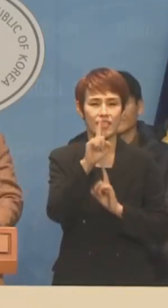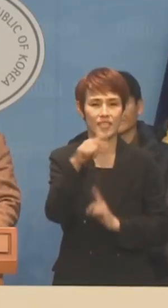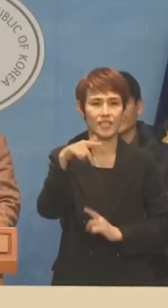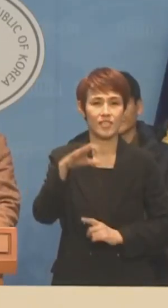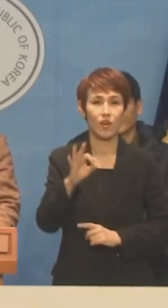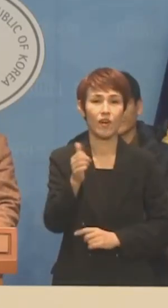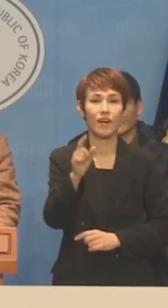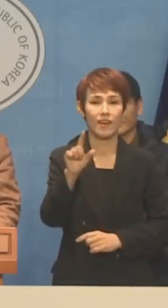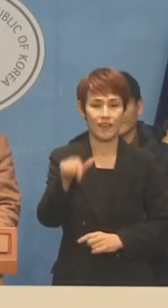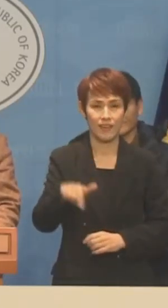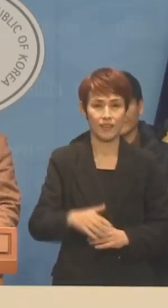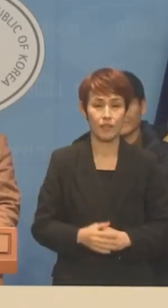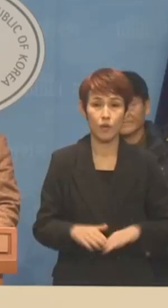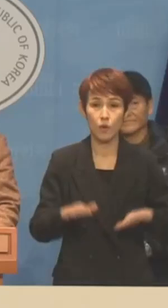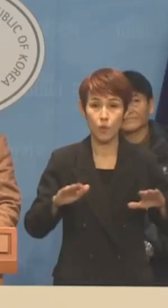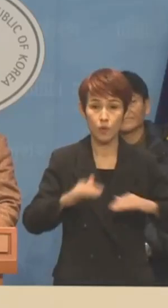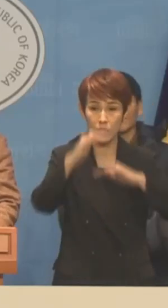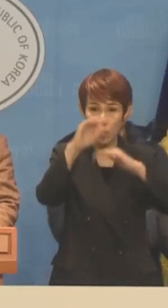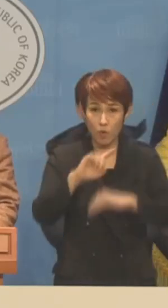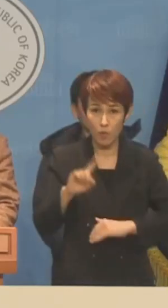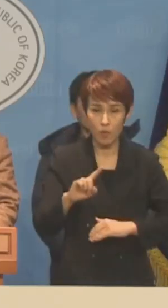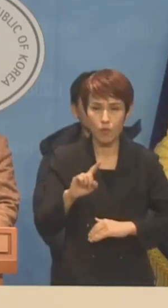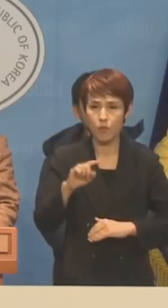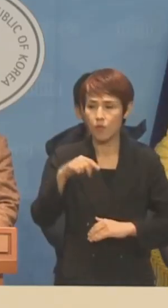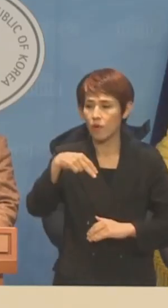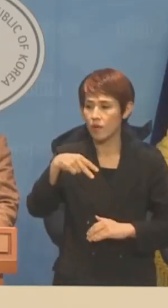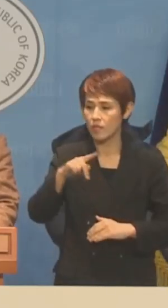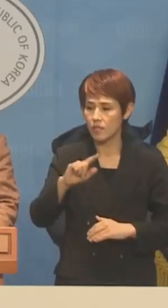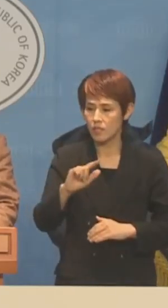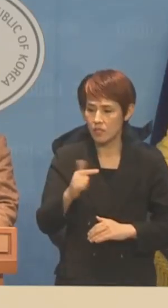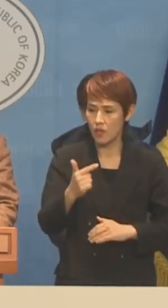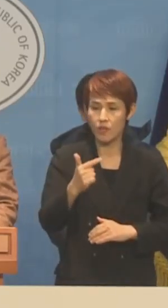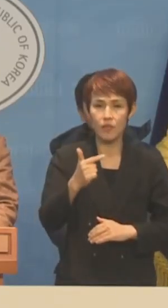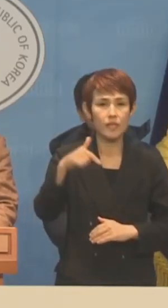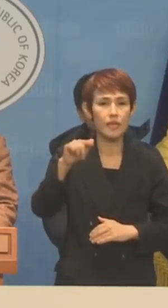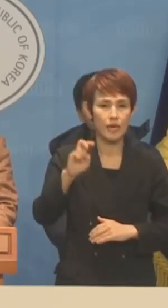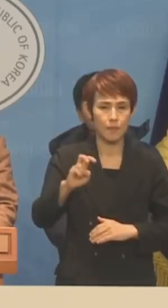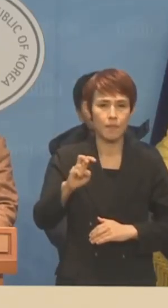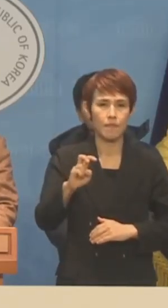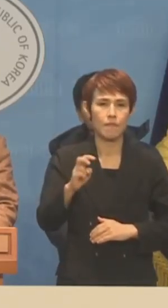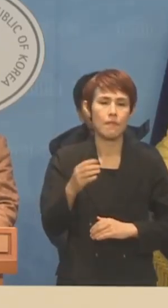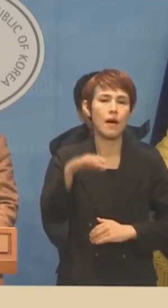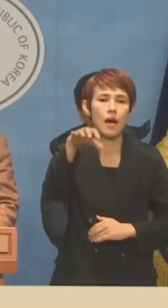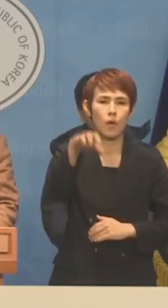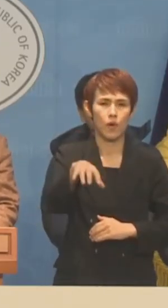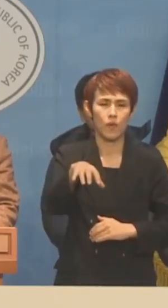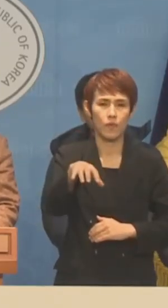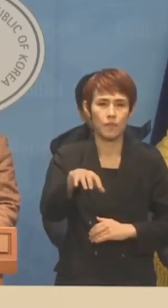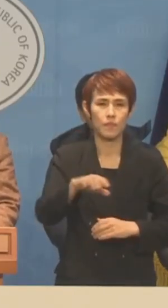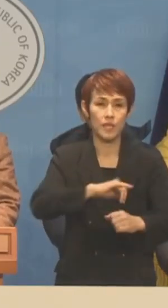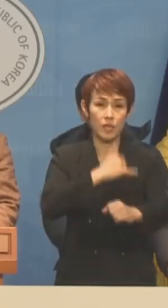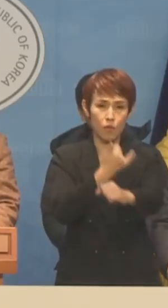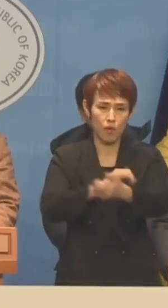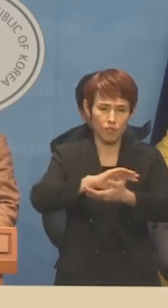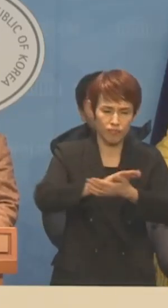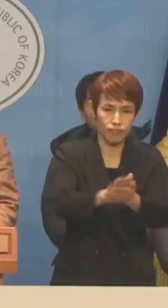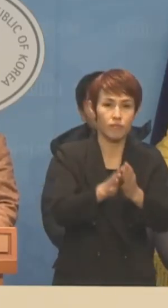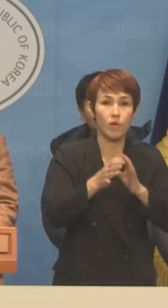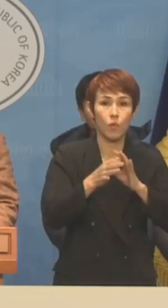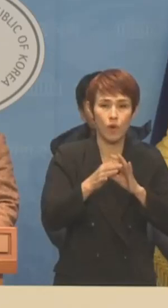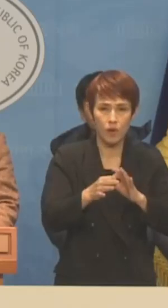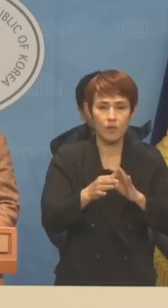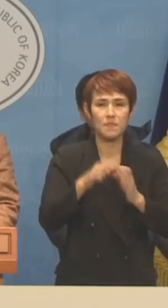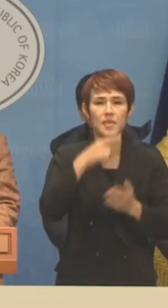오늘 성감학원 인권유린 사건의 진상규명 및 피해자 지원에 관한 법률안을 여야가 공동